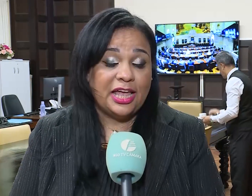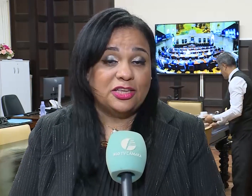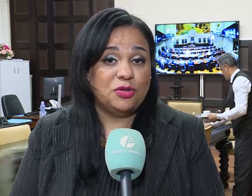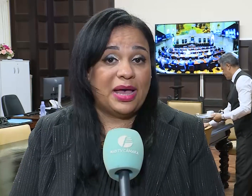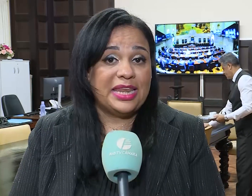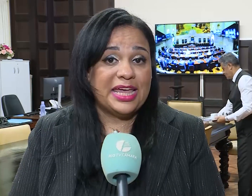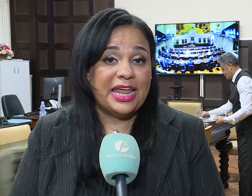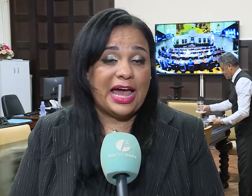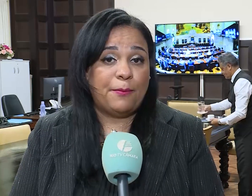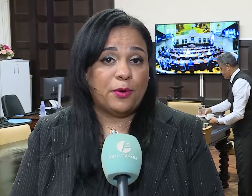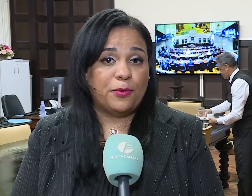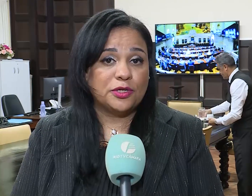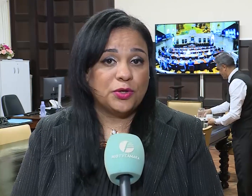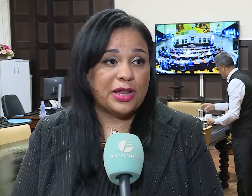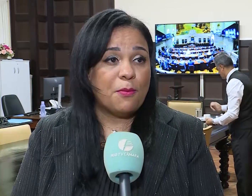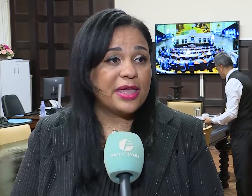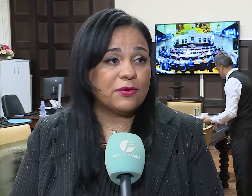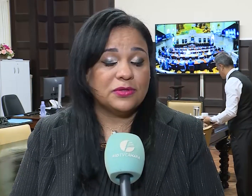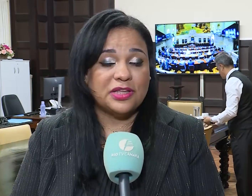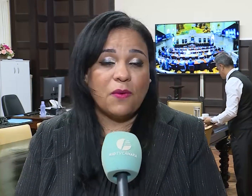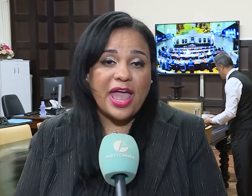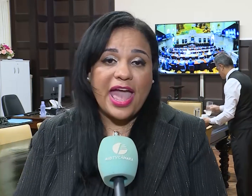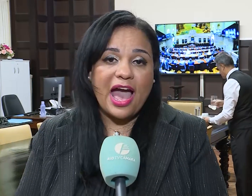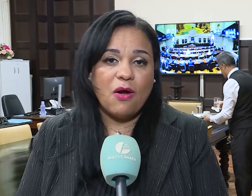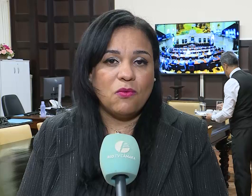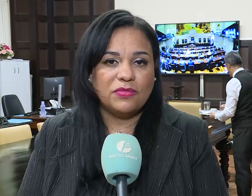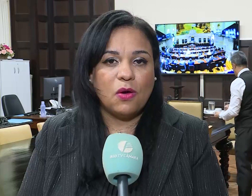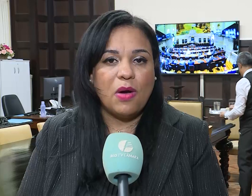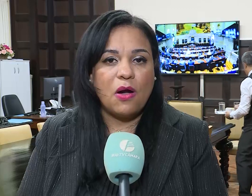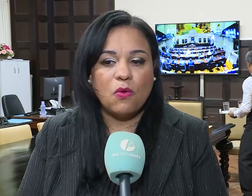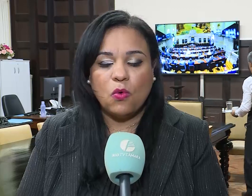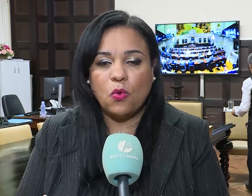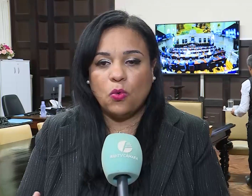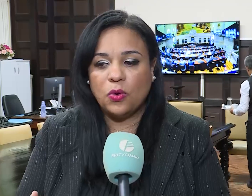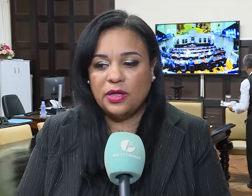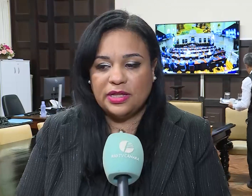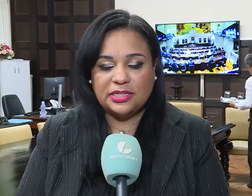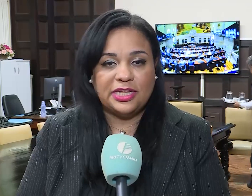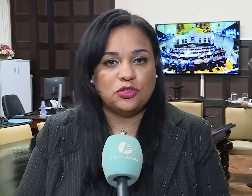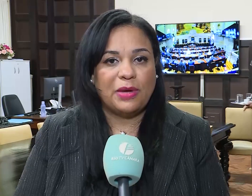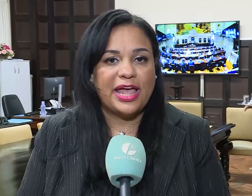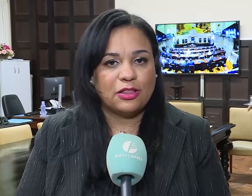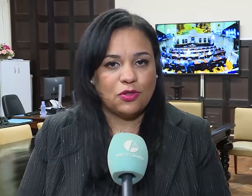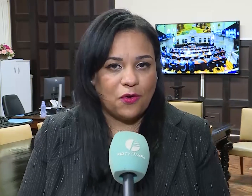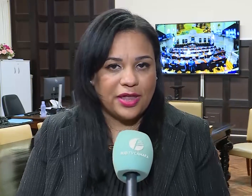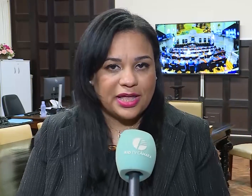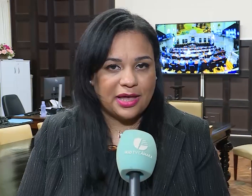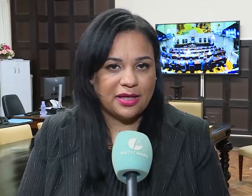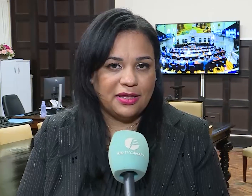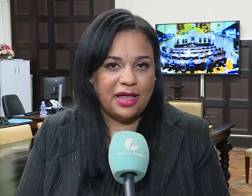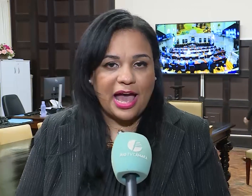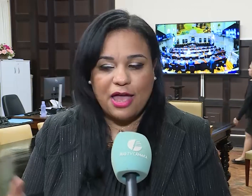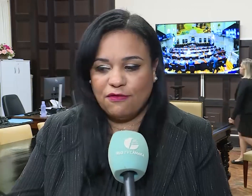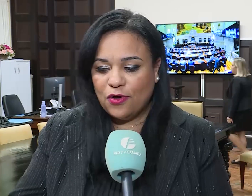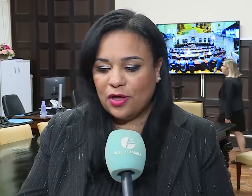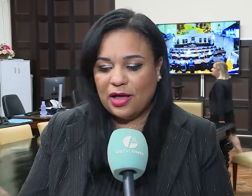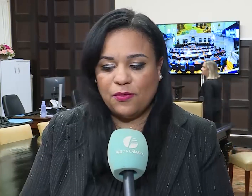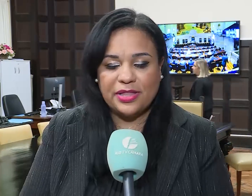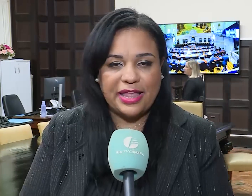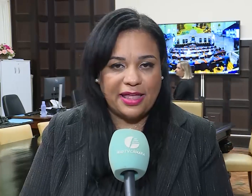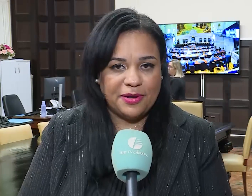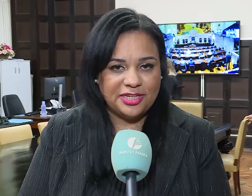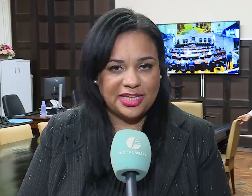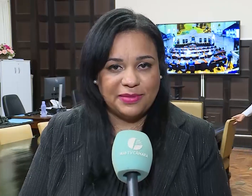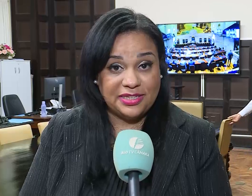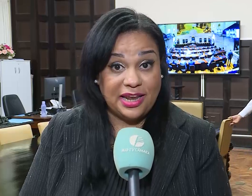eficaz, de maneira a proporcionar uma inclusão real, não algo que seja uma retórica. Ah, eu vou colocar